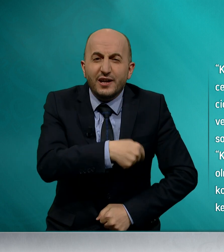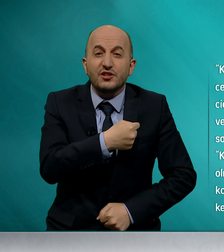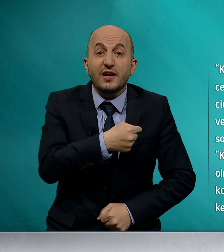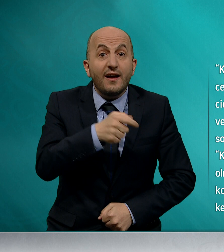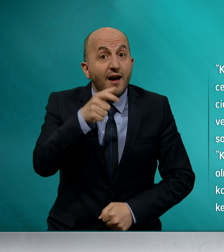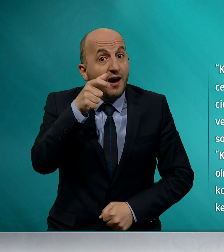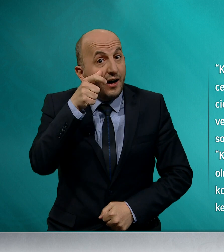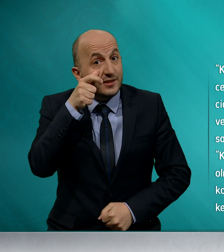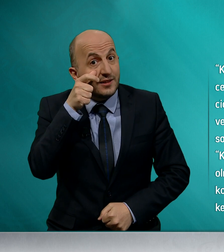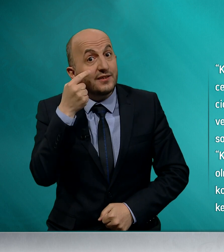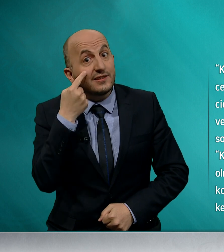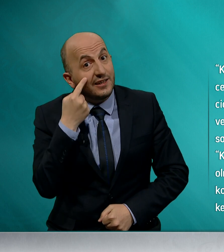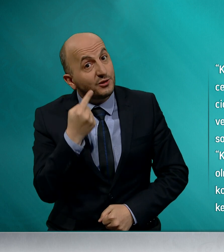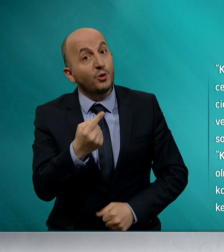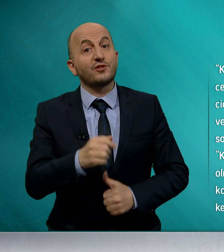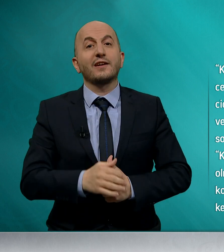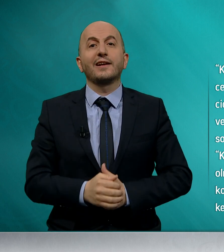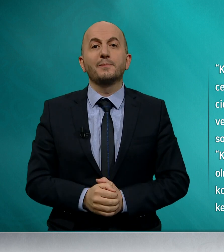derece hassasiyet gösterelim.